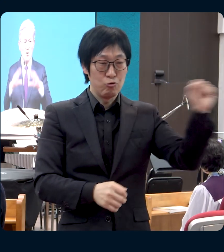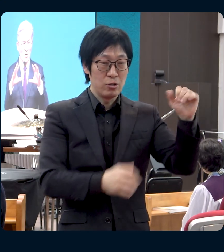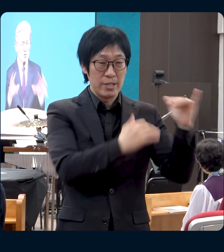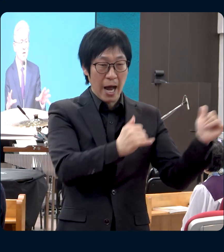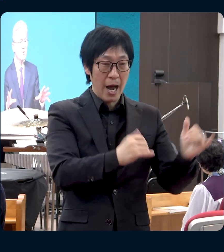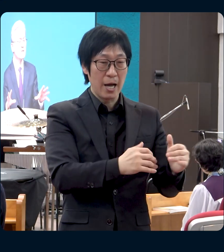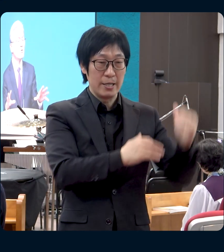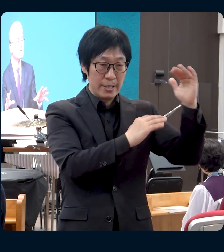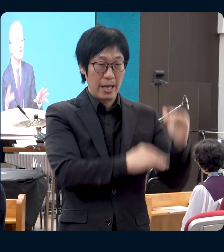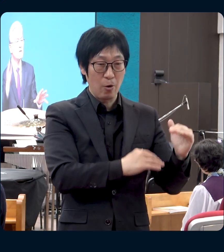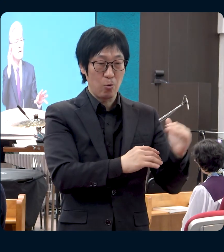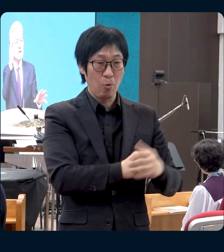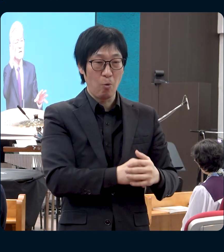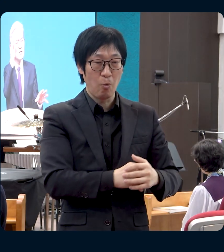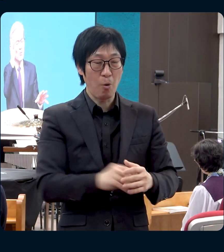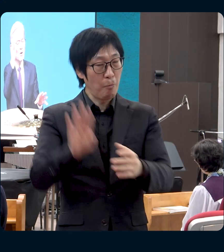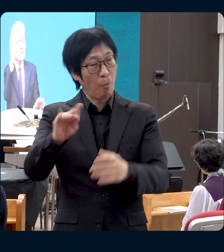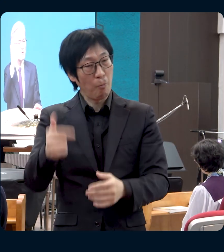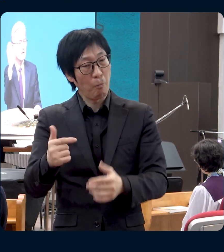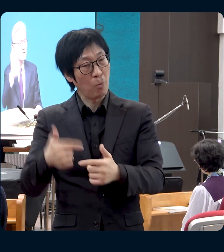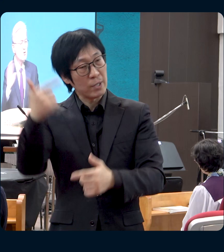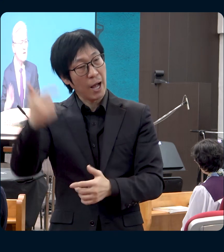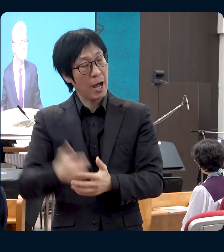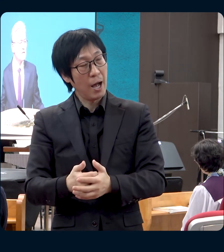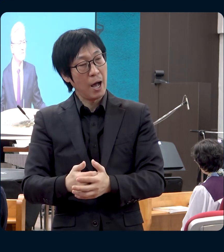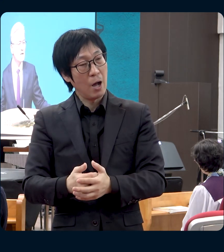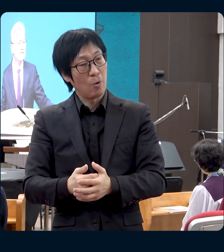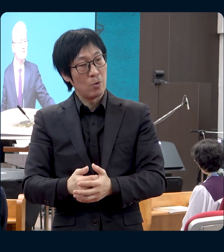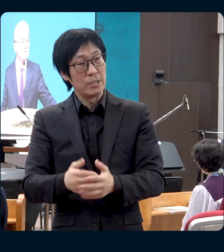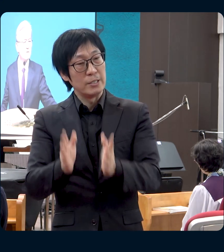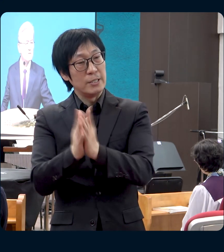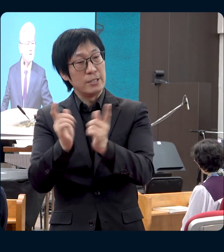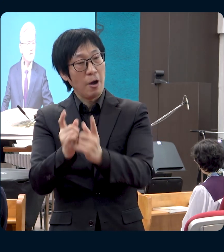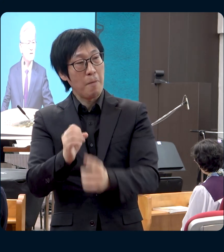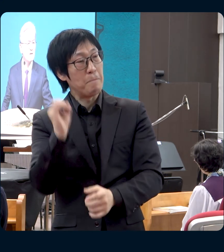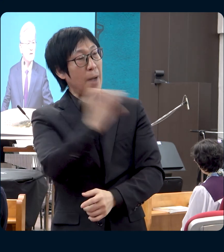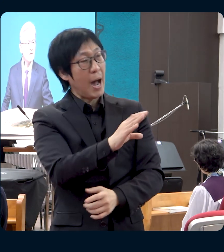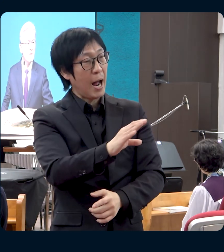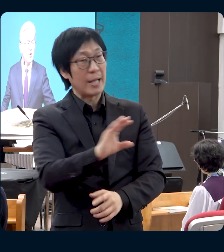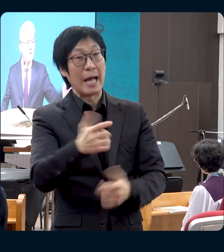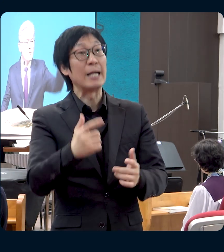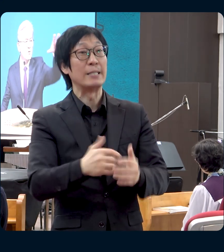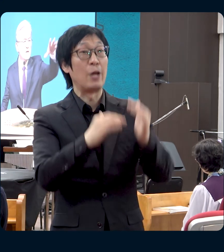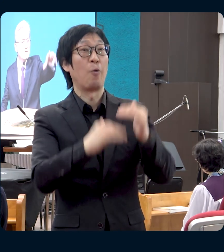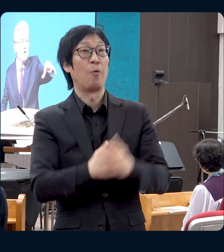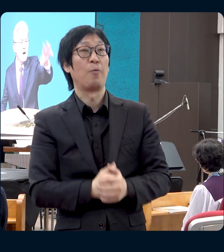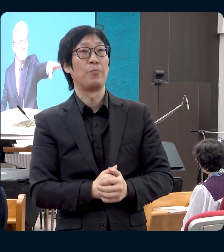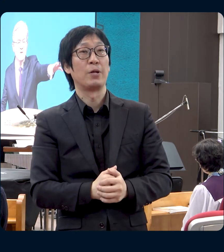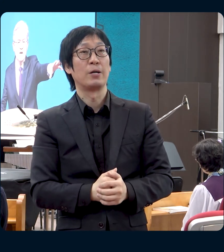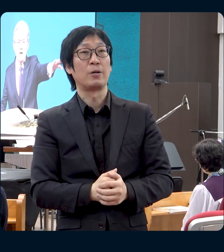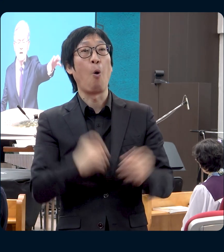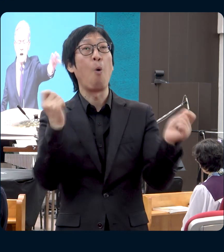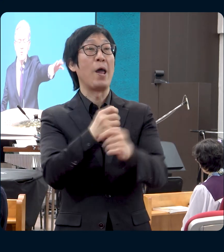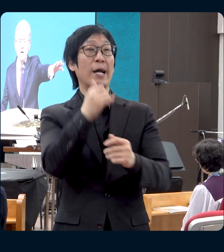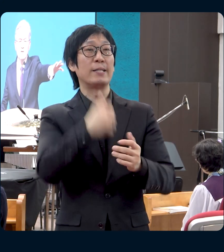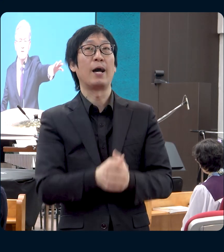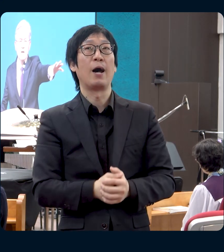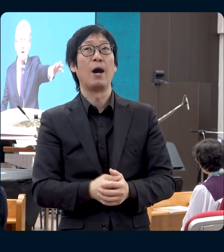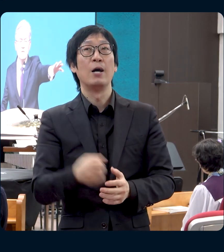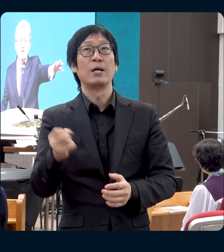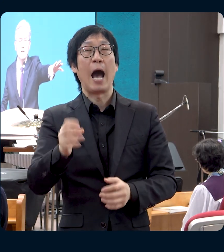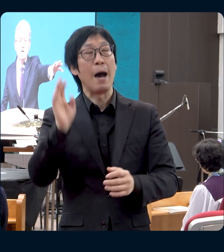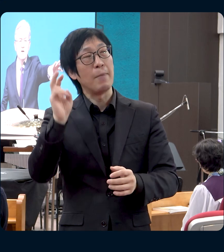여러분, 여러 자료에서 나오지만 그 보네포 목사님이 직접 하신 말씀 아니거든요. 보네프 목사님과 함께 감옥에